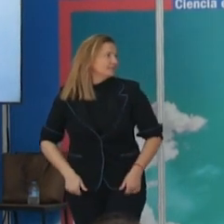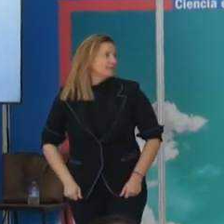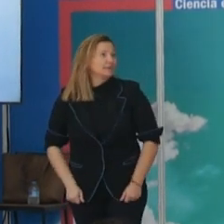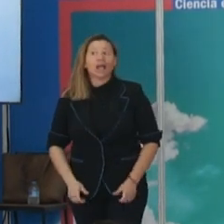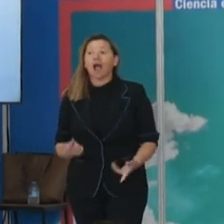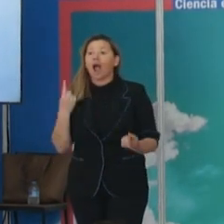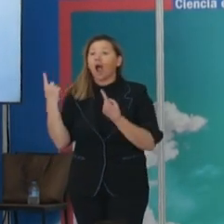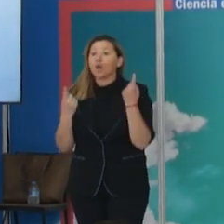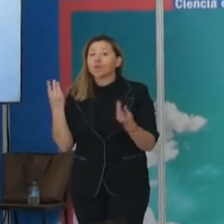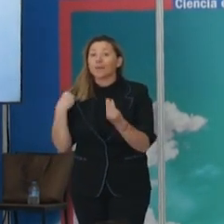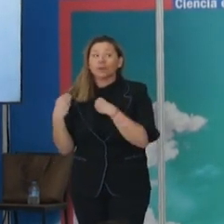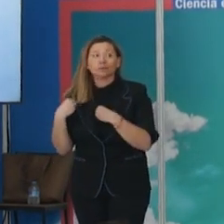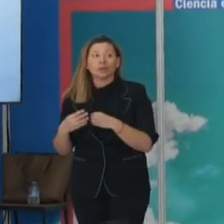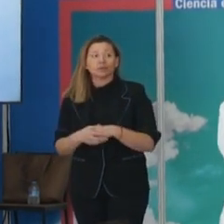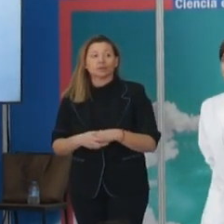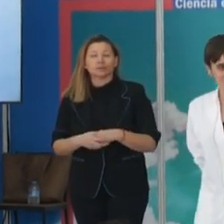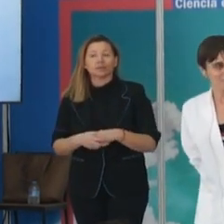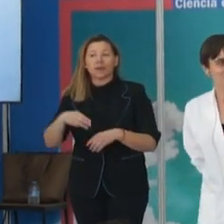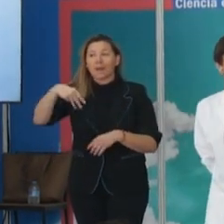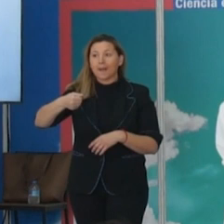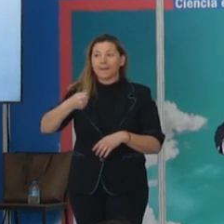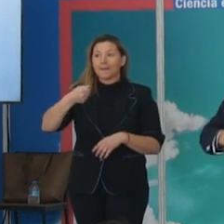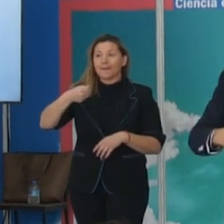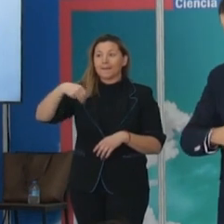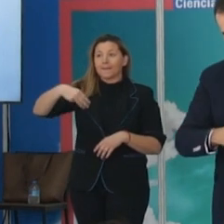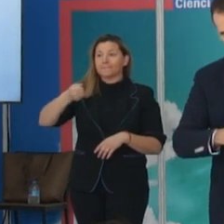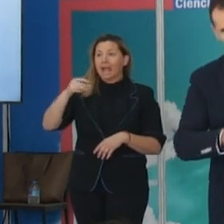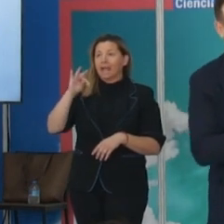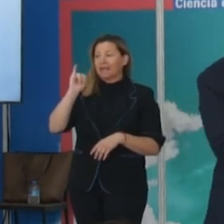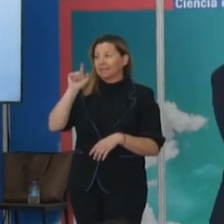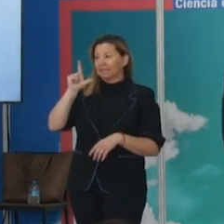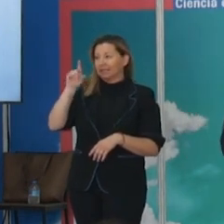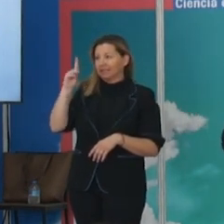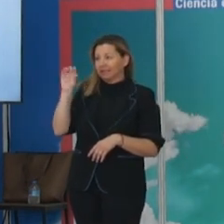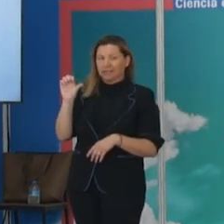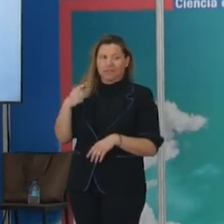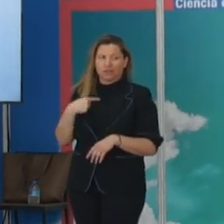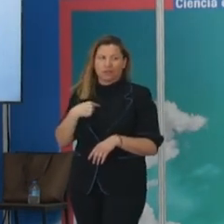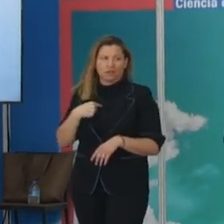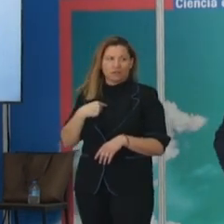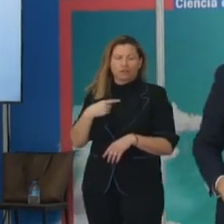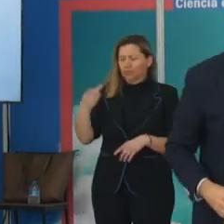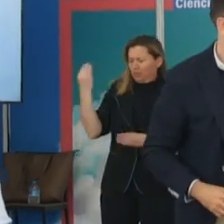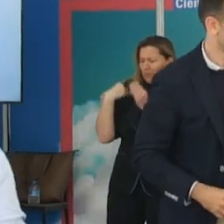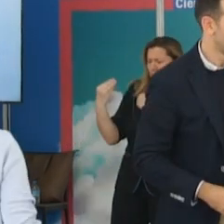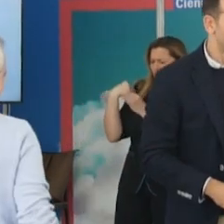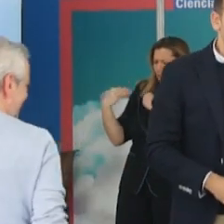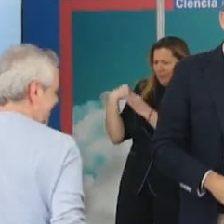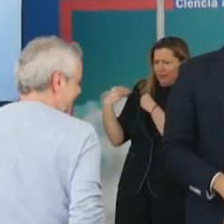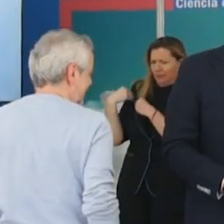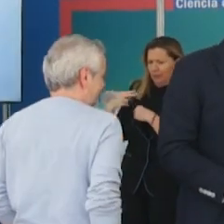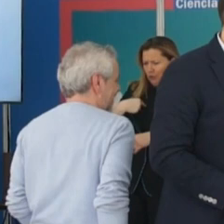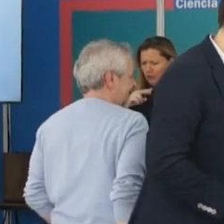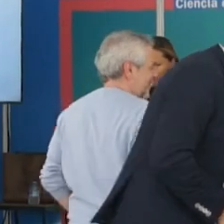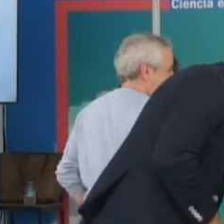¿Y alguien tiene alguna pregunta? Sí, Matilde tiene una que voy a decir. Tengo. Tú sabes que yo siempre. Tú pregunta. Si me la sé, te la